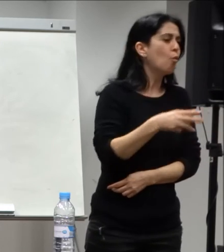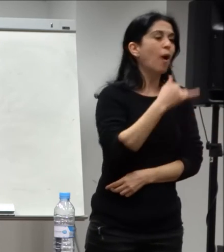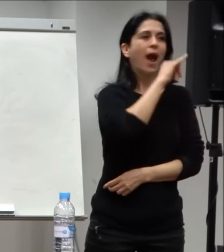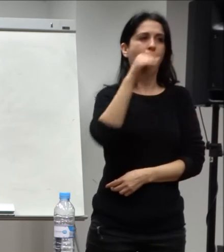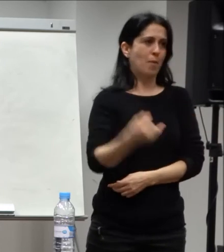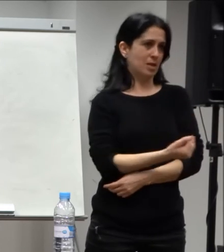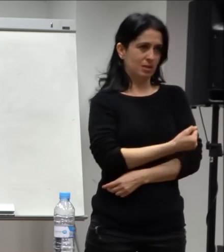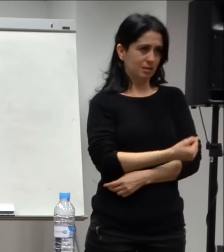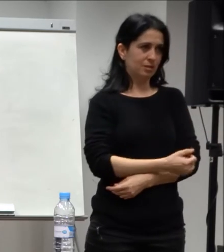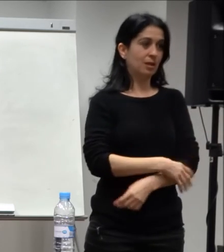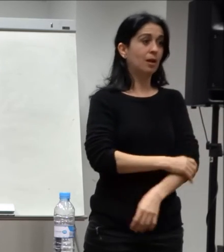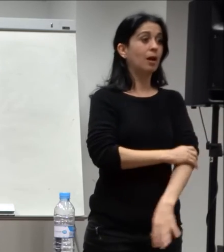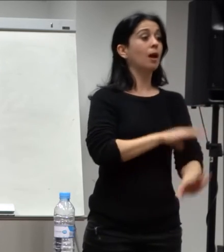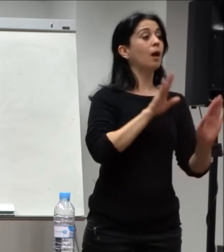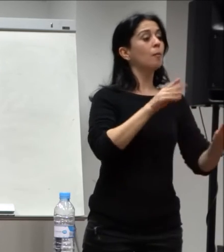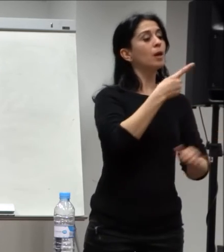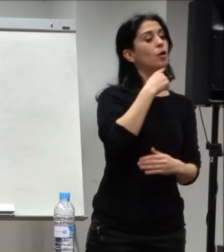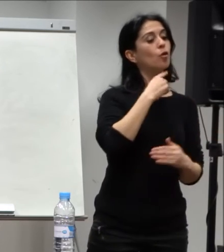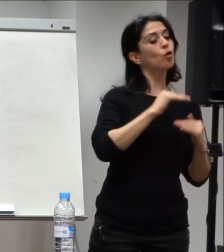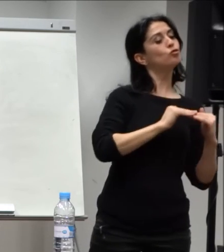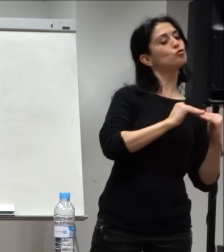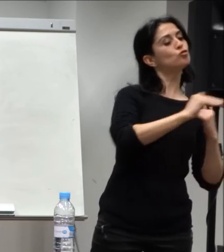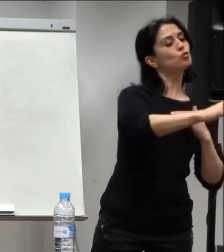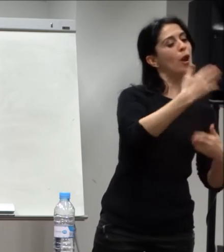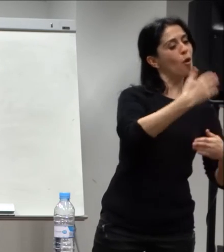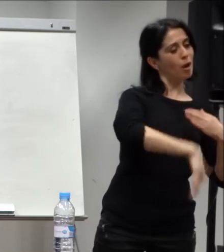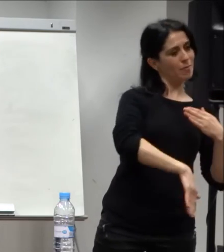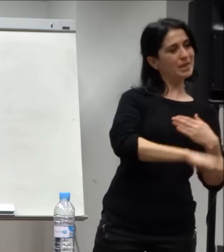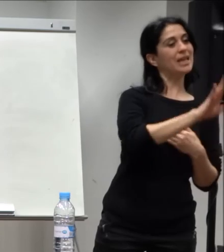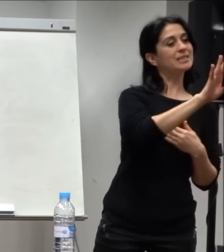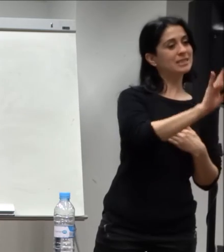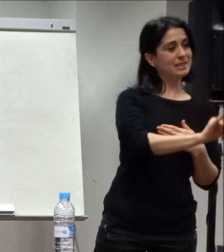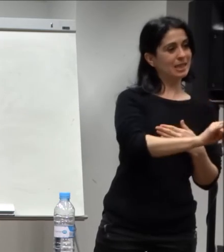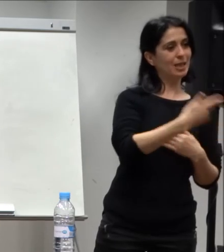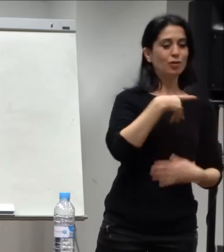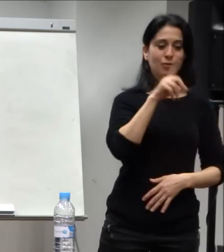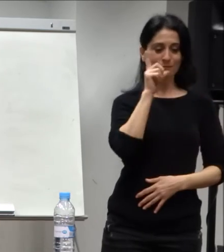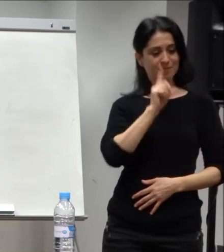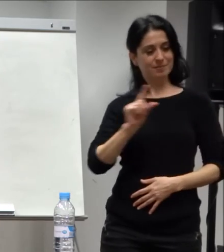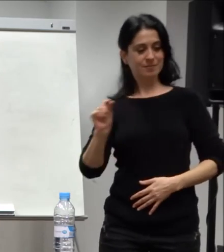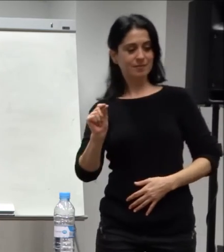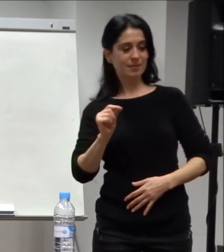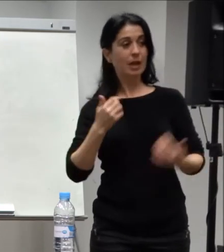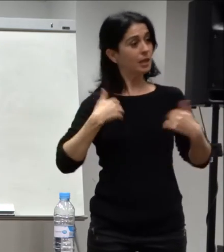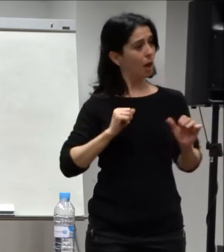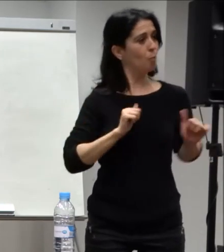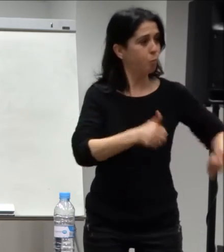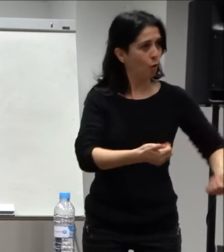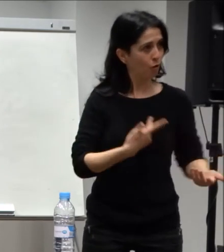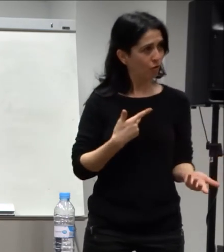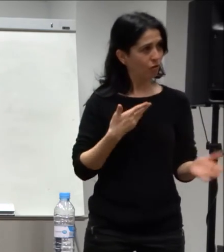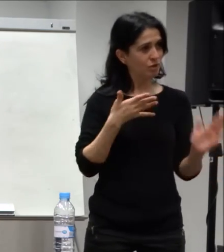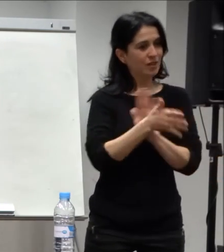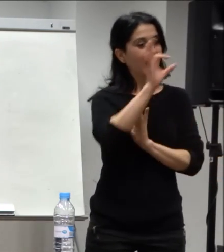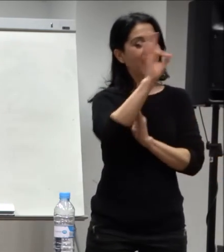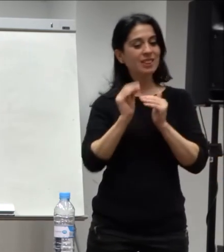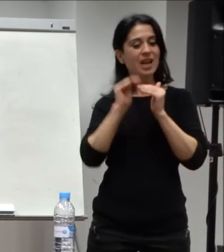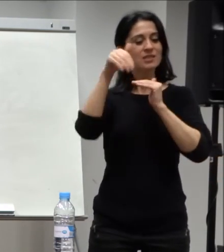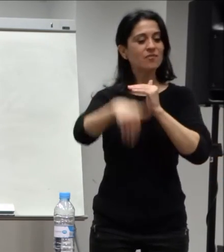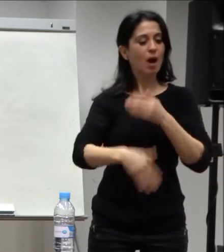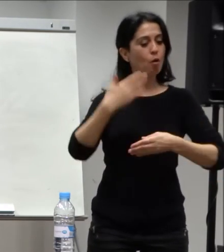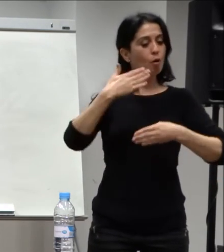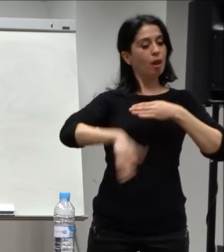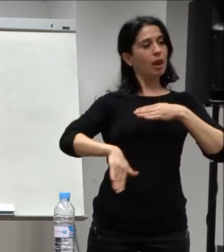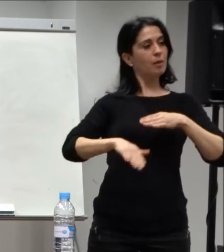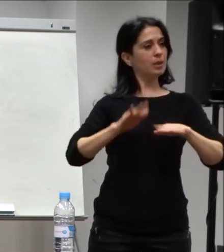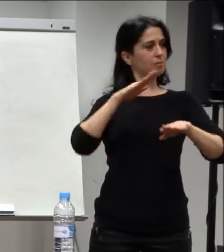aplicar. Y sin embargo, ponían un suelo que, tal como salías de la hipoteca, se estaba aplicando prácticamente. ¿Vale? Eso es un